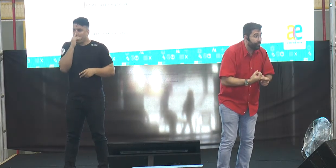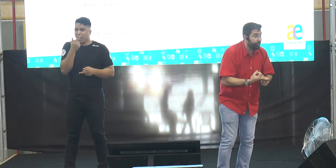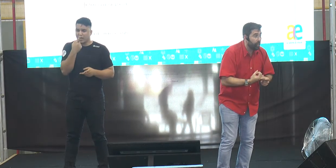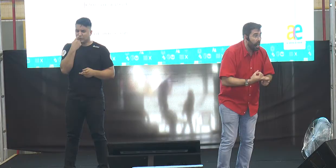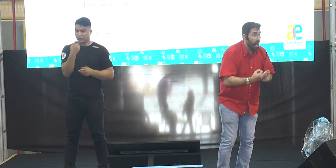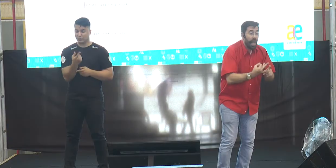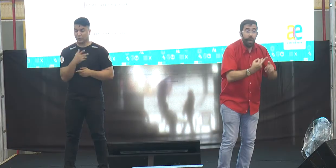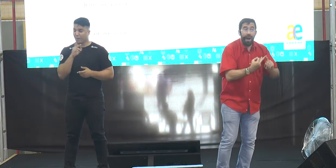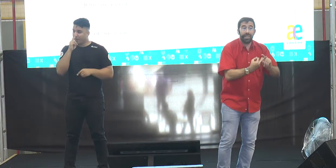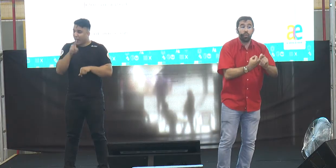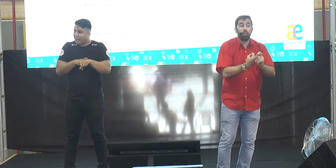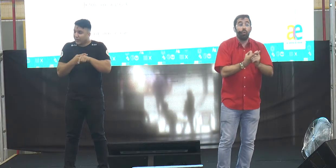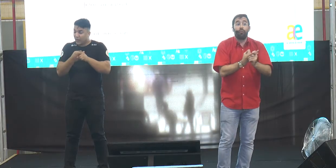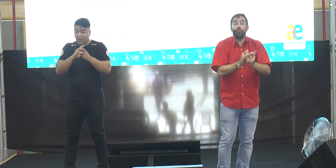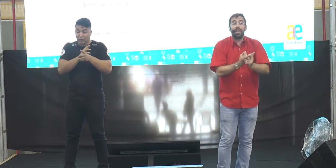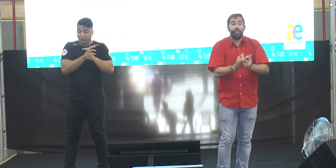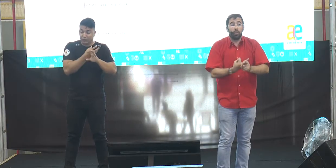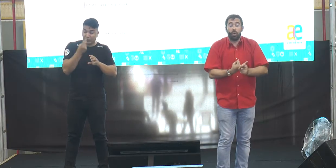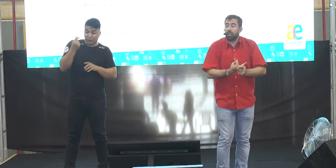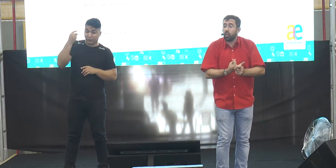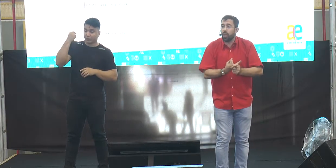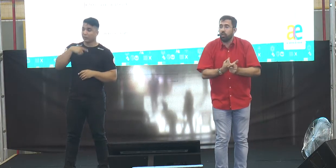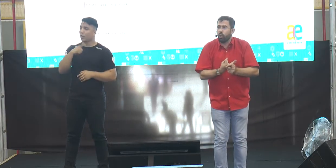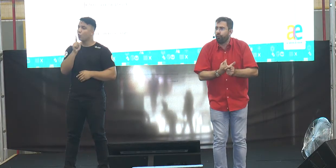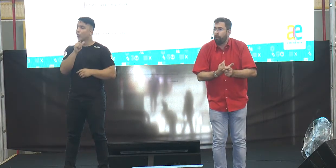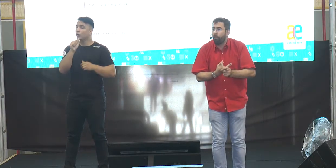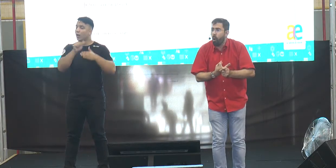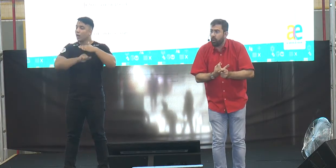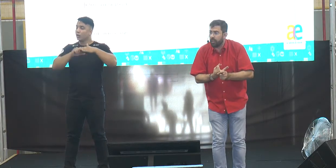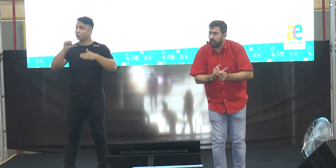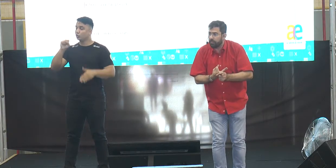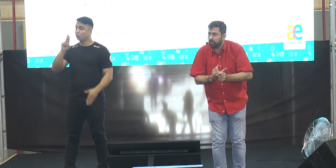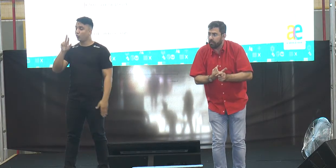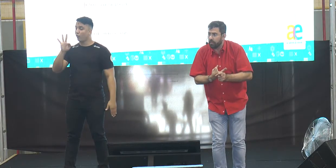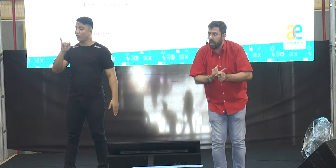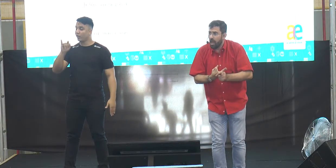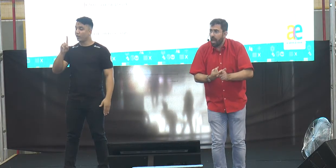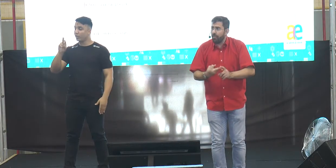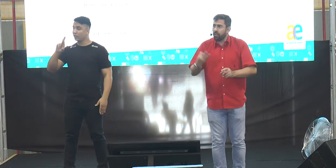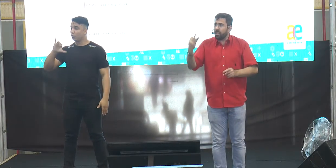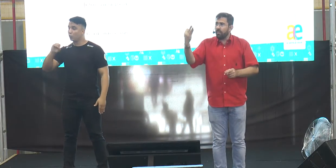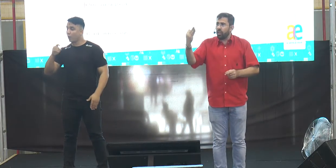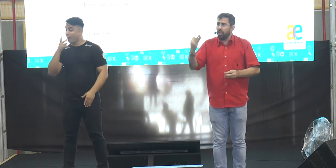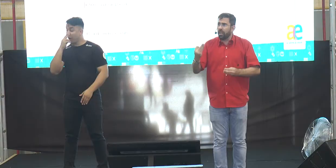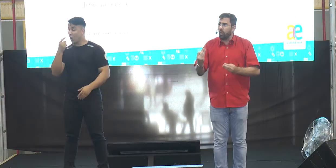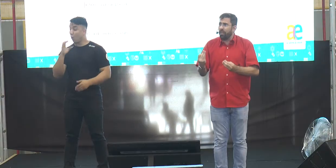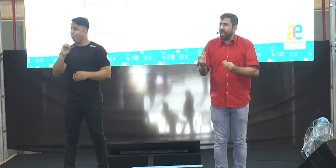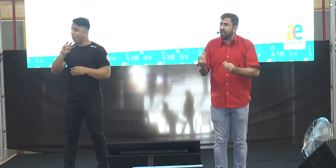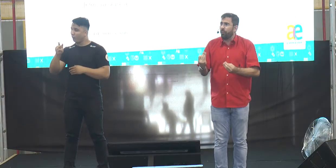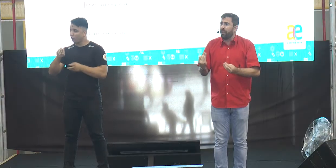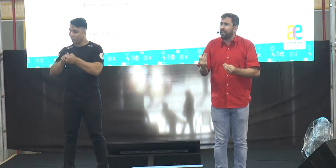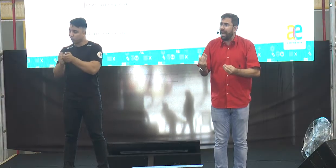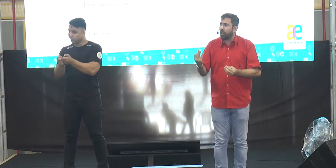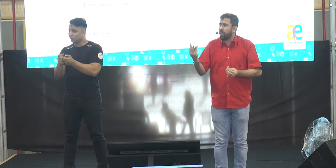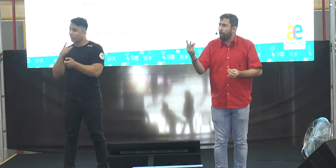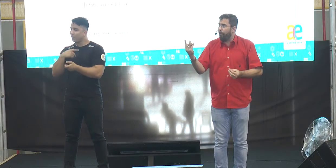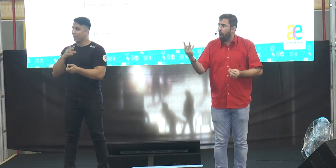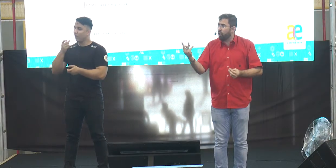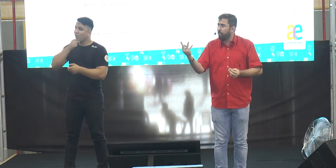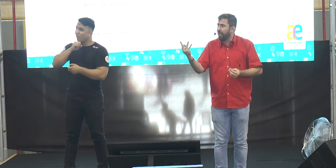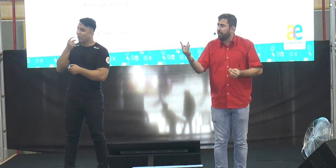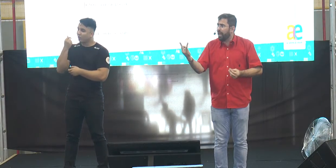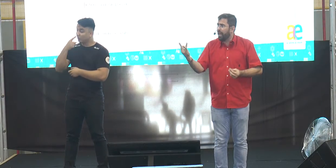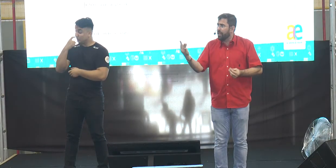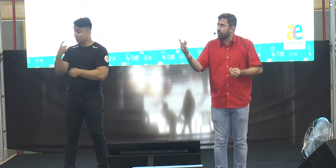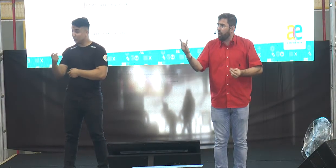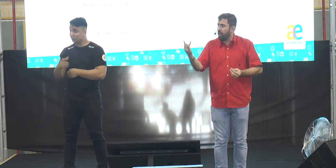rançosa. É o ácido sulfídrico, que tem cheiro de ovo podre. Aí vocês imaginem que combinação fantástica,